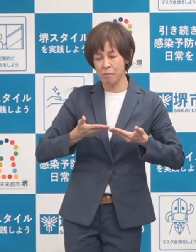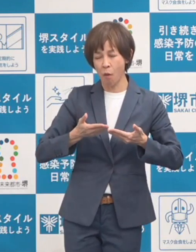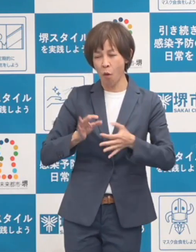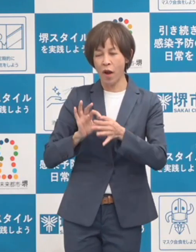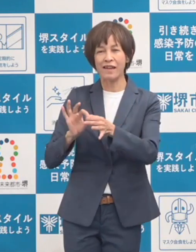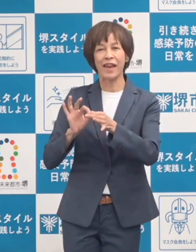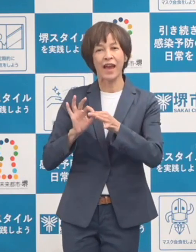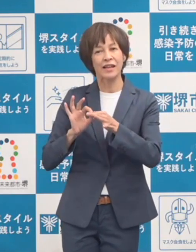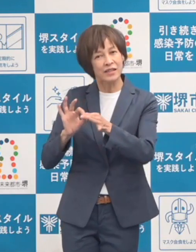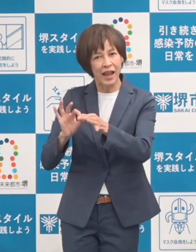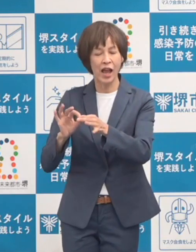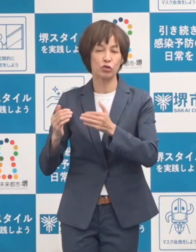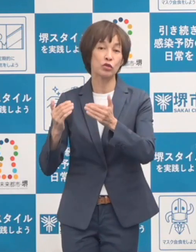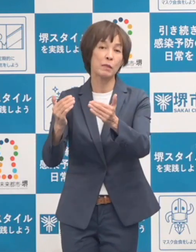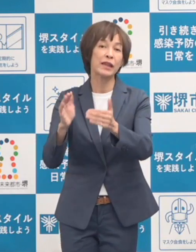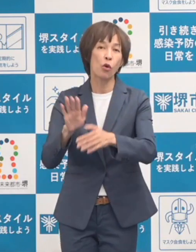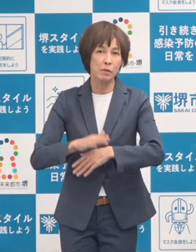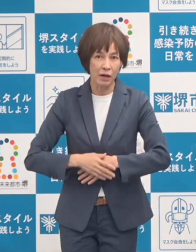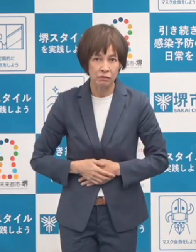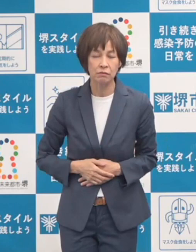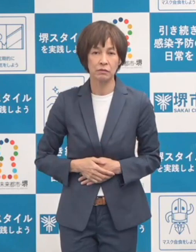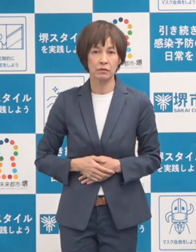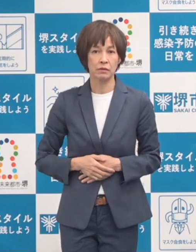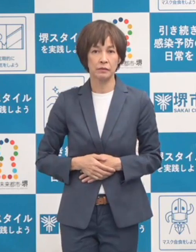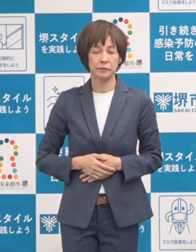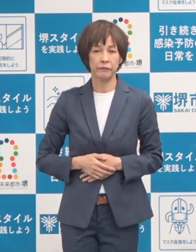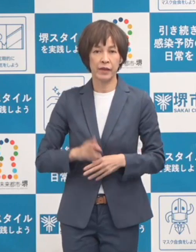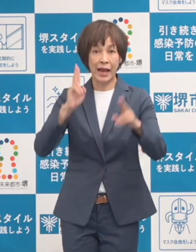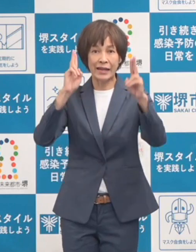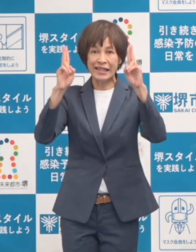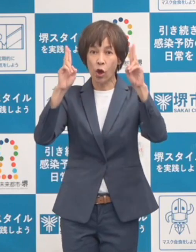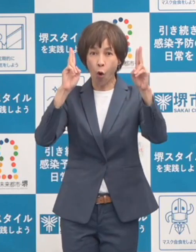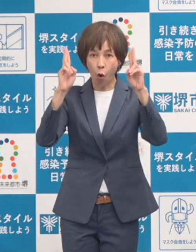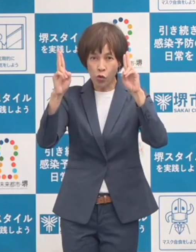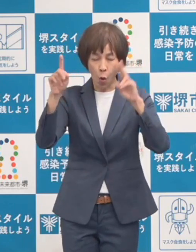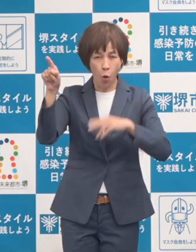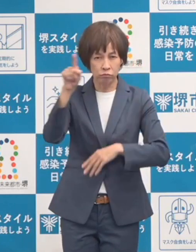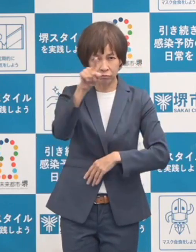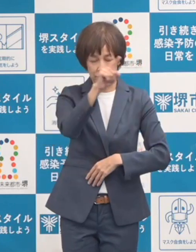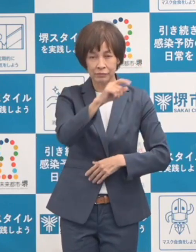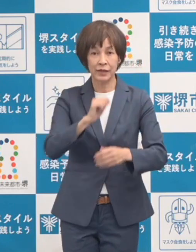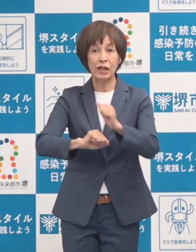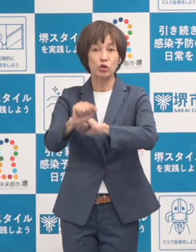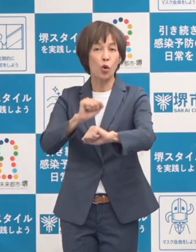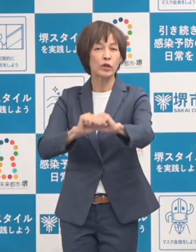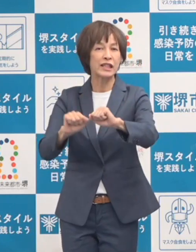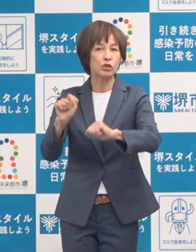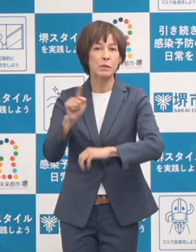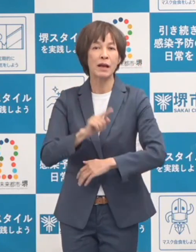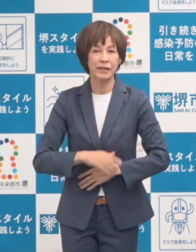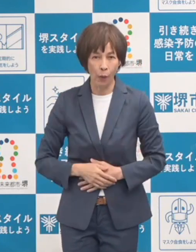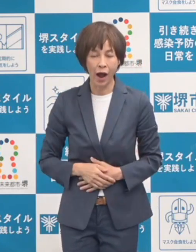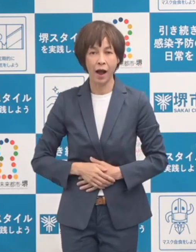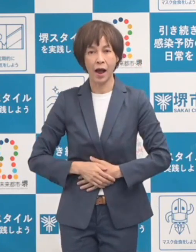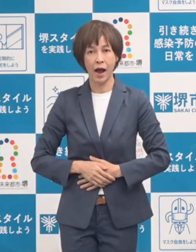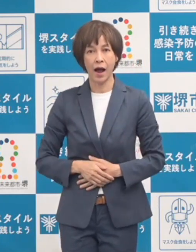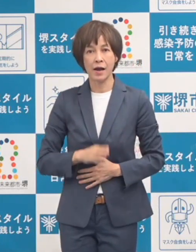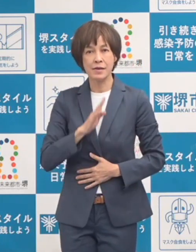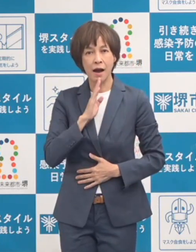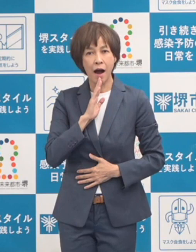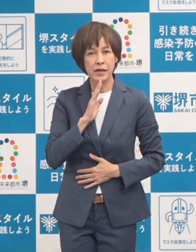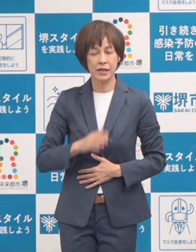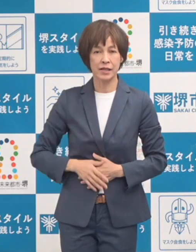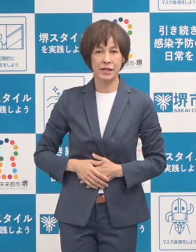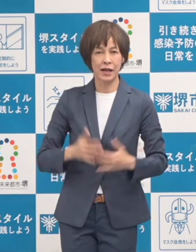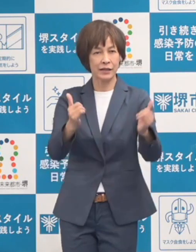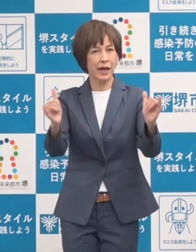めております。これは企業の活動につきましては、やはり世の中の